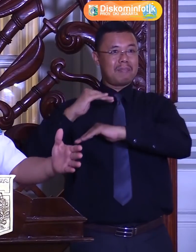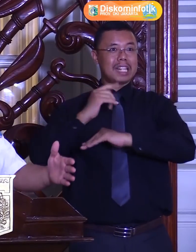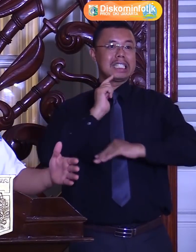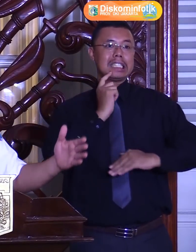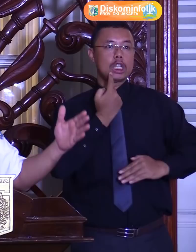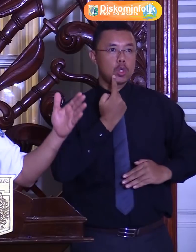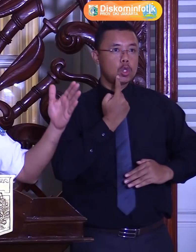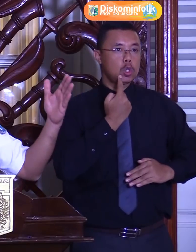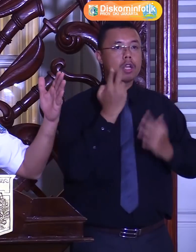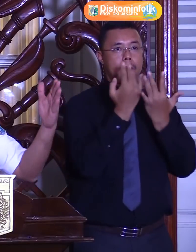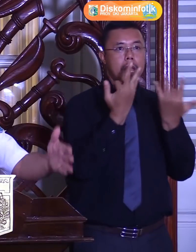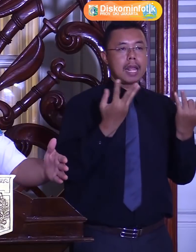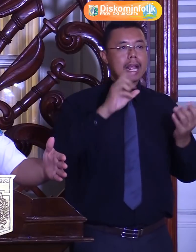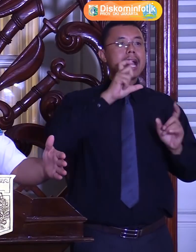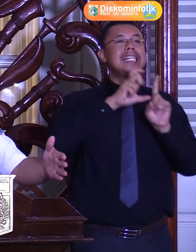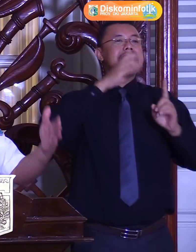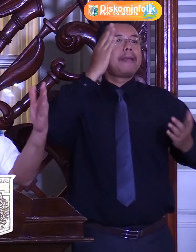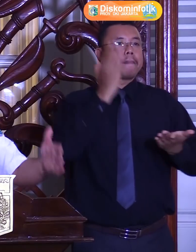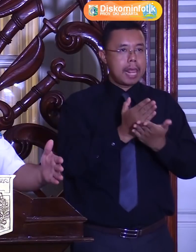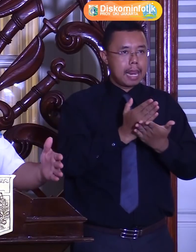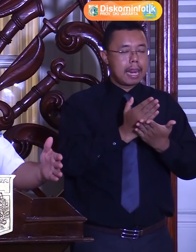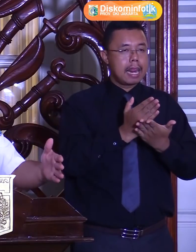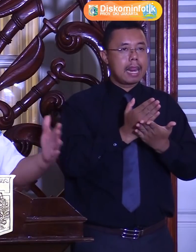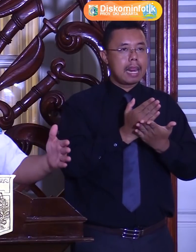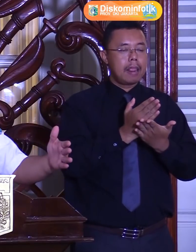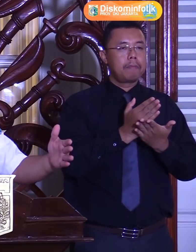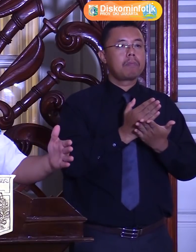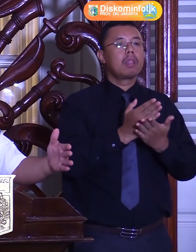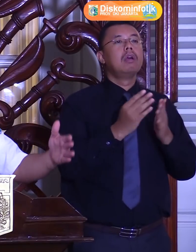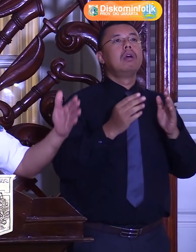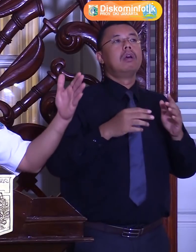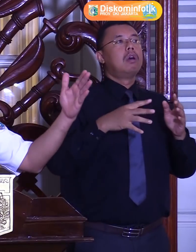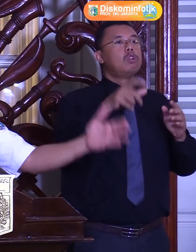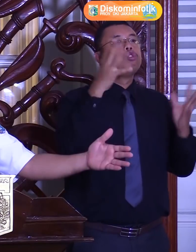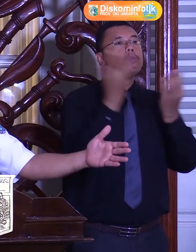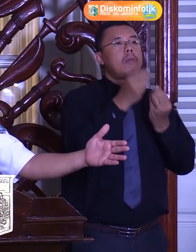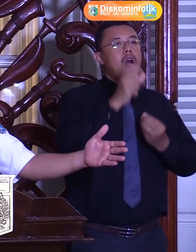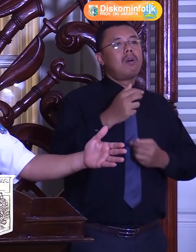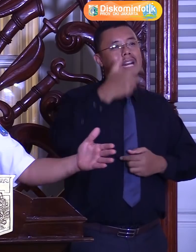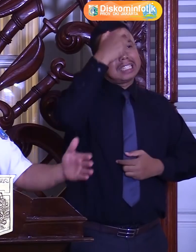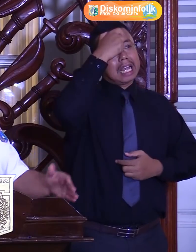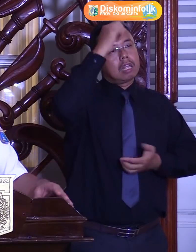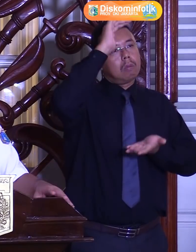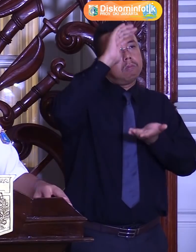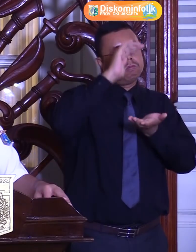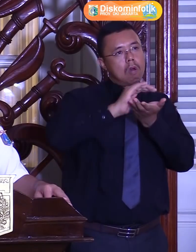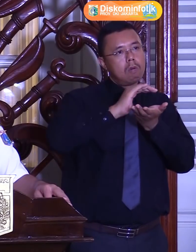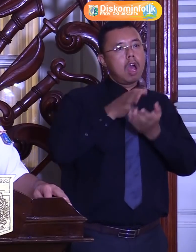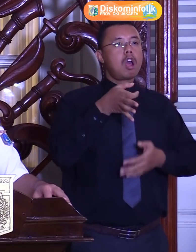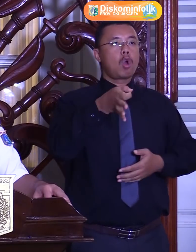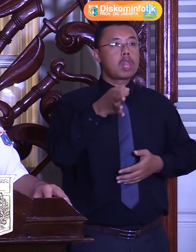serius, yang warganya disiplin, maka case fatality rate-nya rendah. Sementara